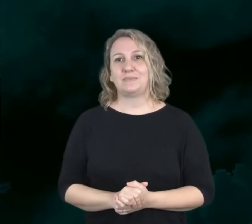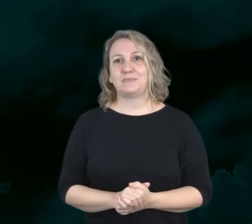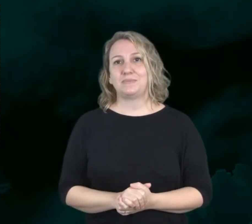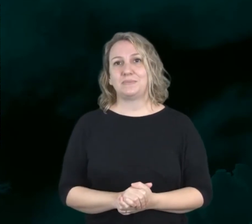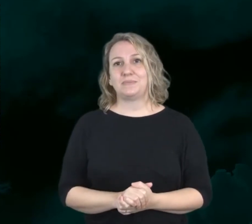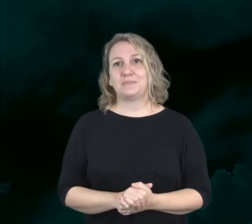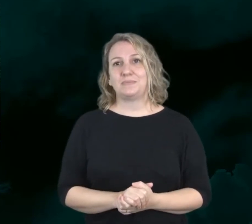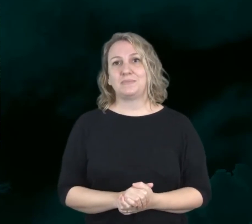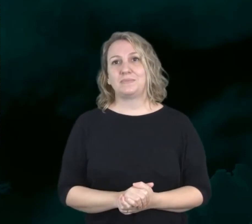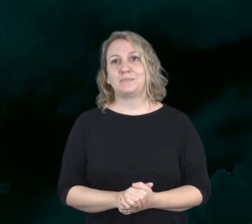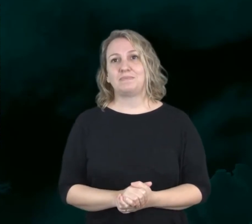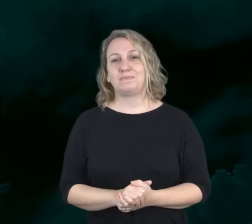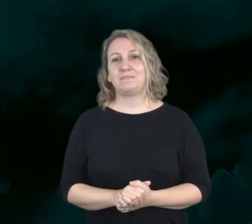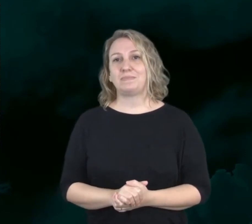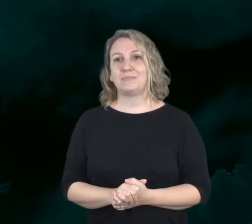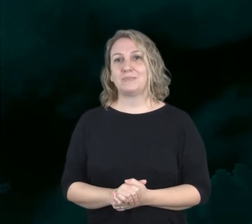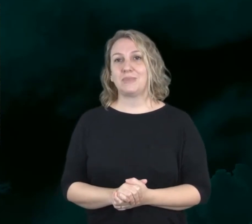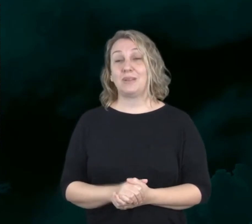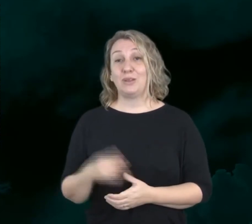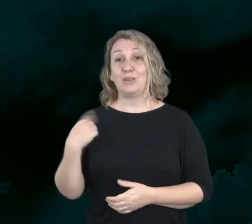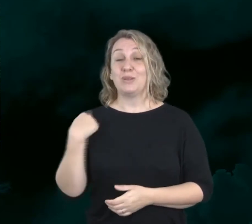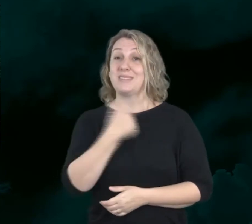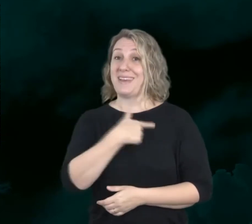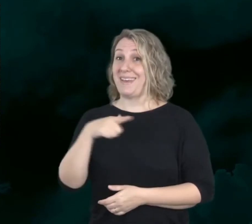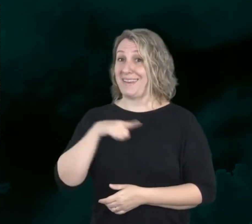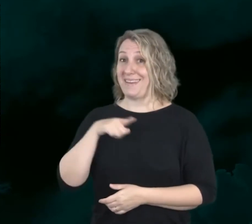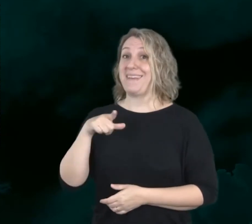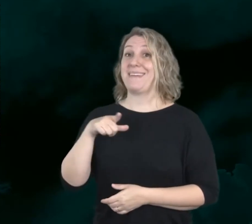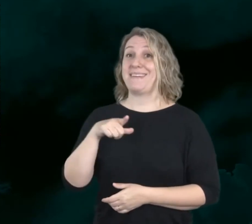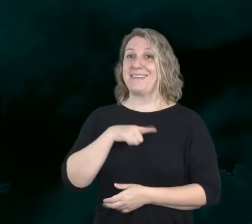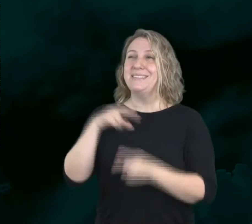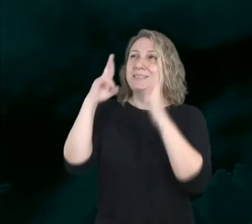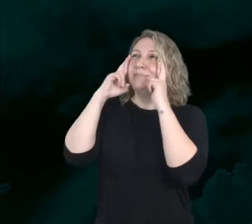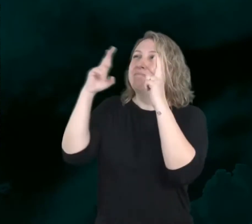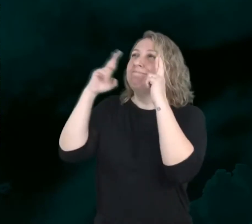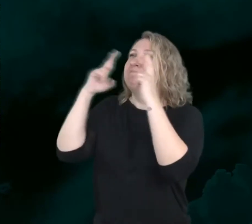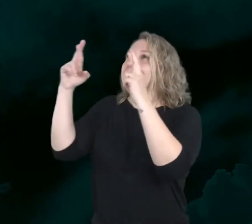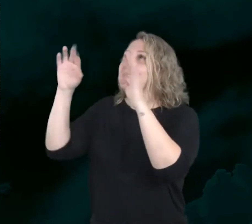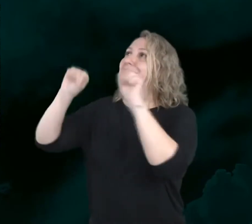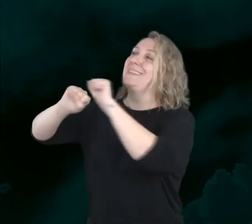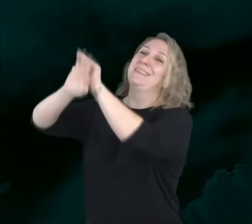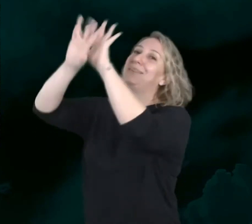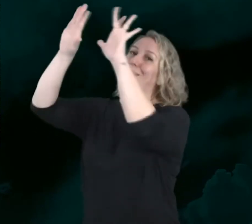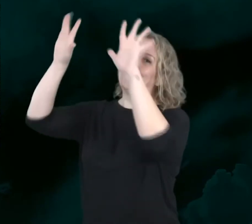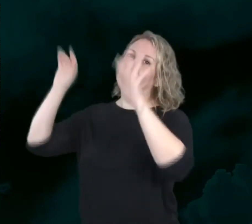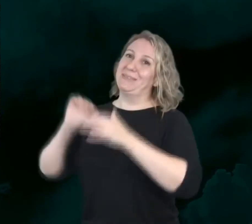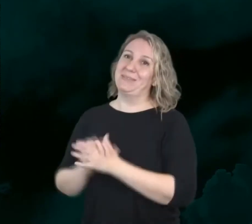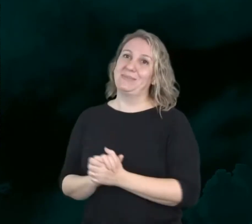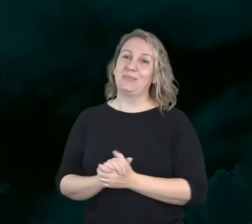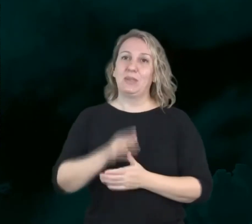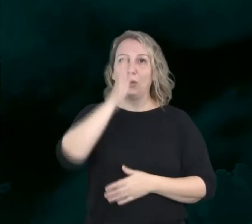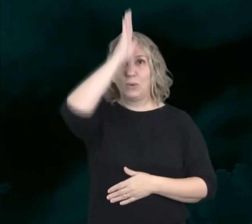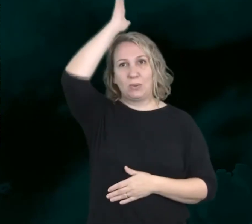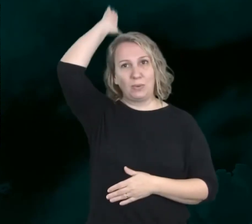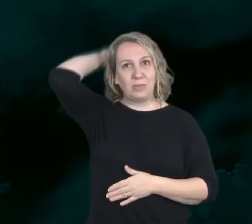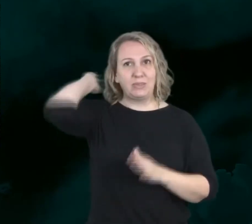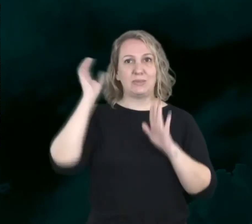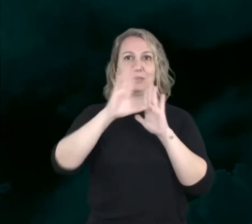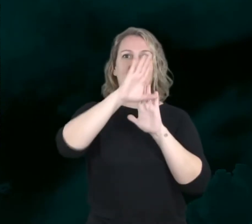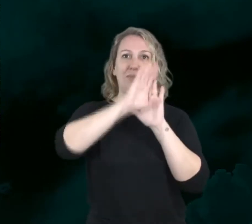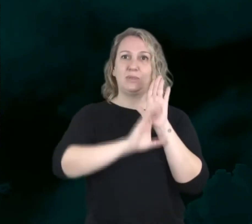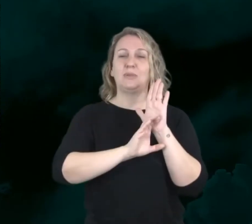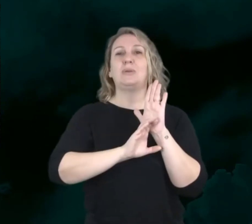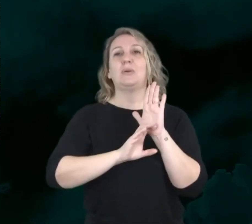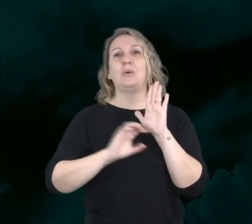da glória. Aleluia. Vamos para Romanos 8, 16 a 18. Romanos capítulo 8,